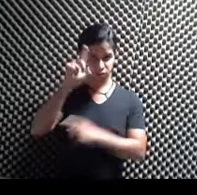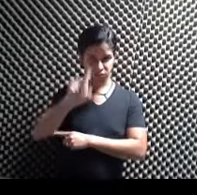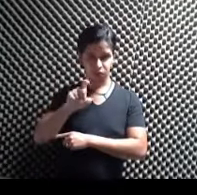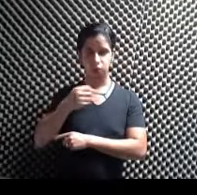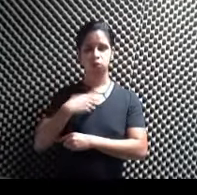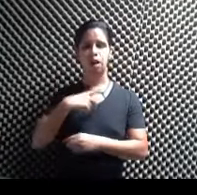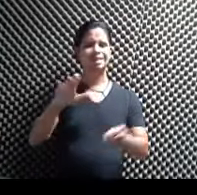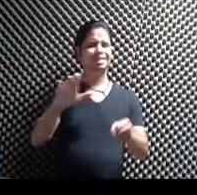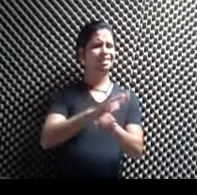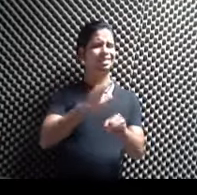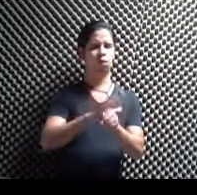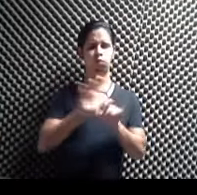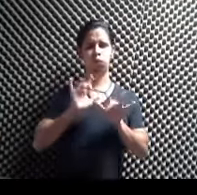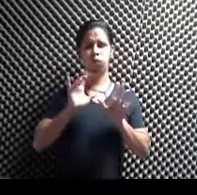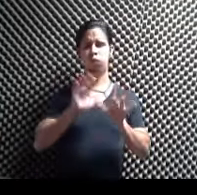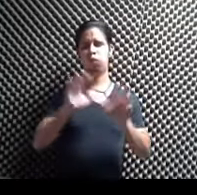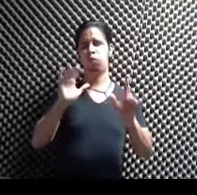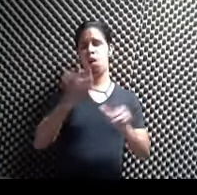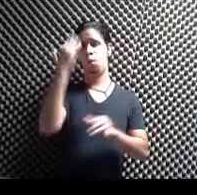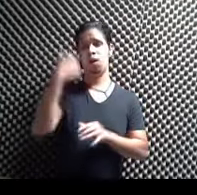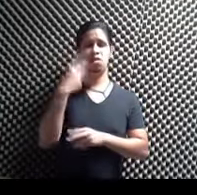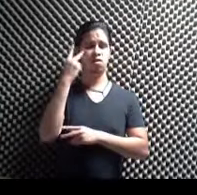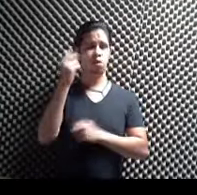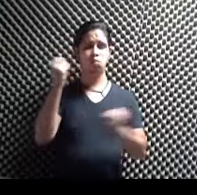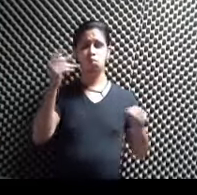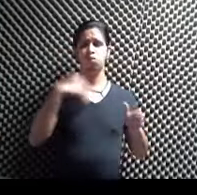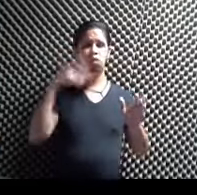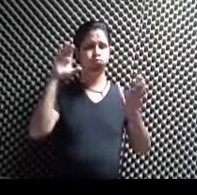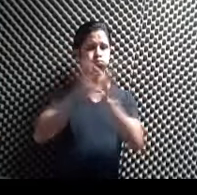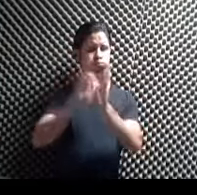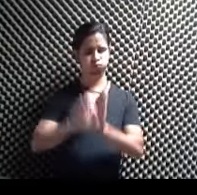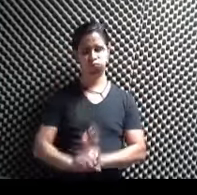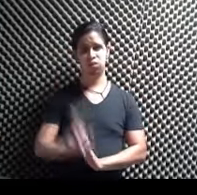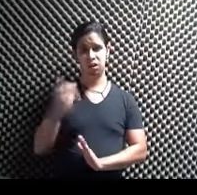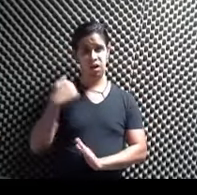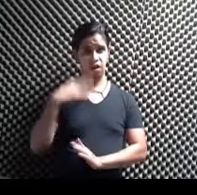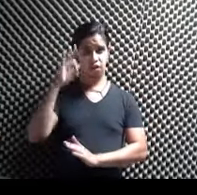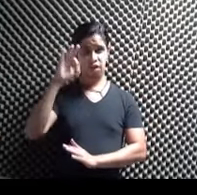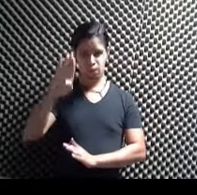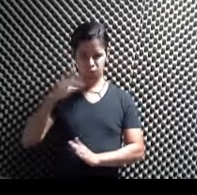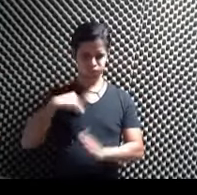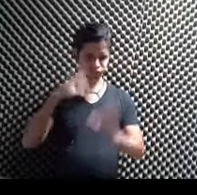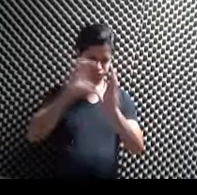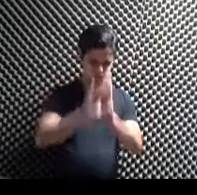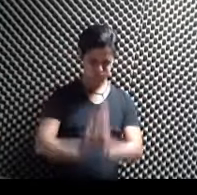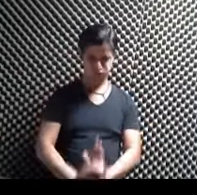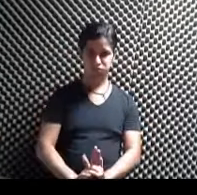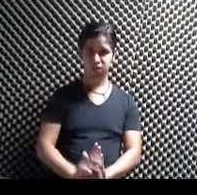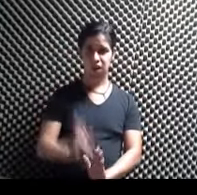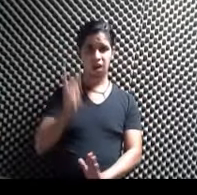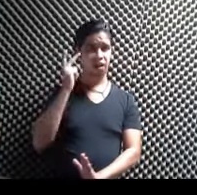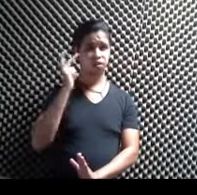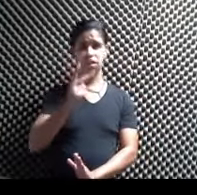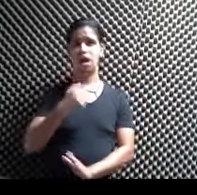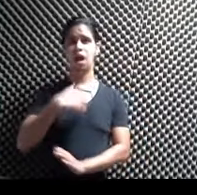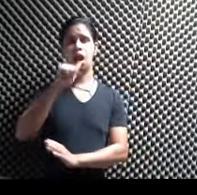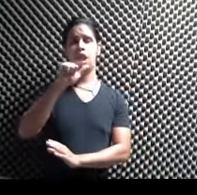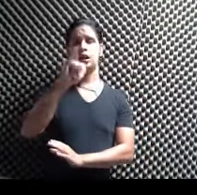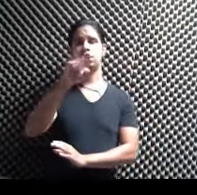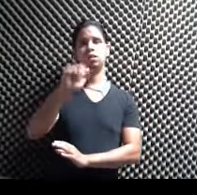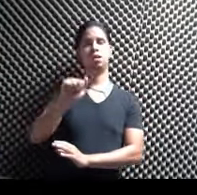visto tanta foto de eso en Facebook. Así mismo. Dice, lleno, Dios mío, pero... Lleno. Aparte de Alina, que yo sé que Alina es una corresponsal.